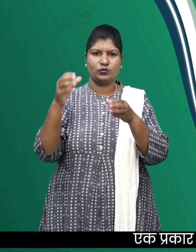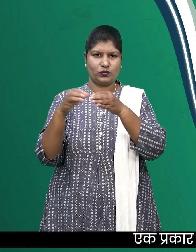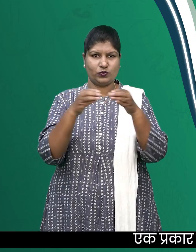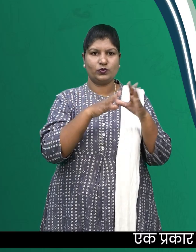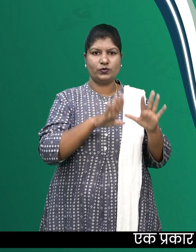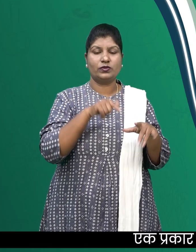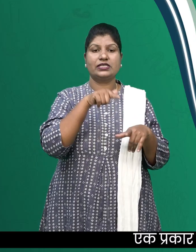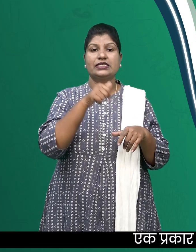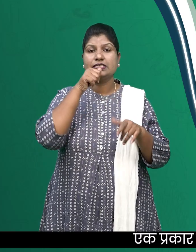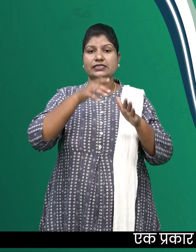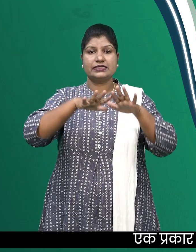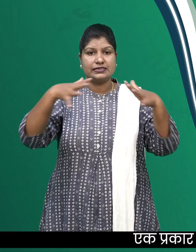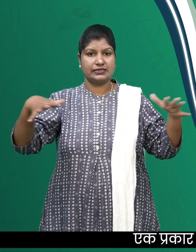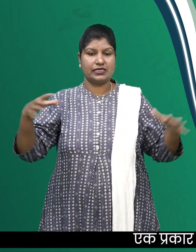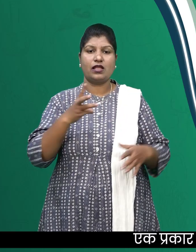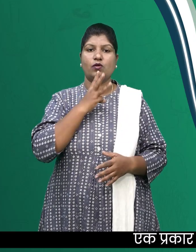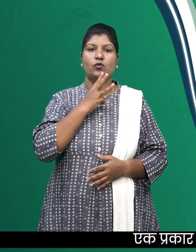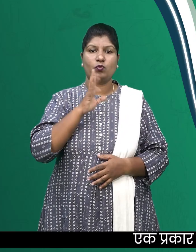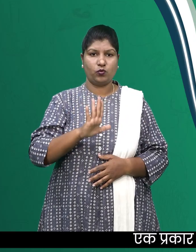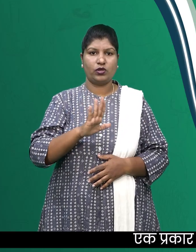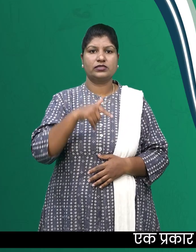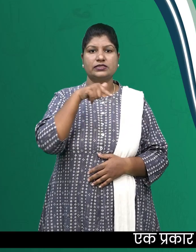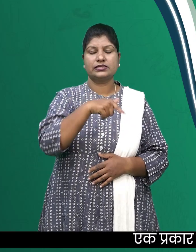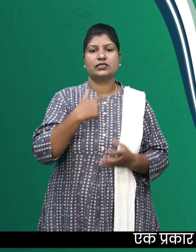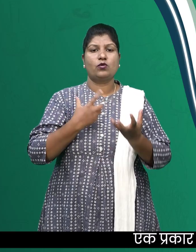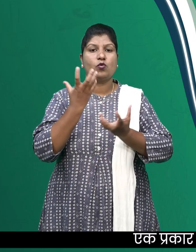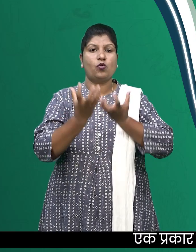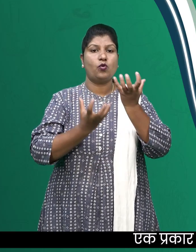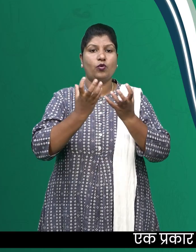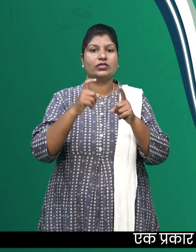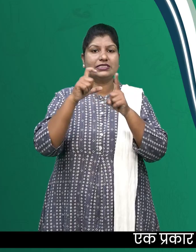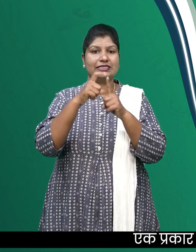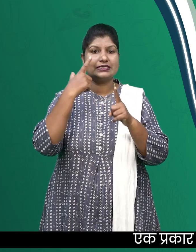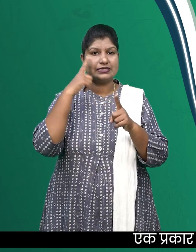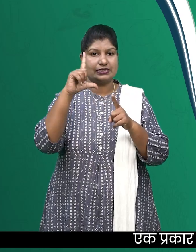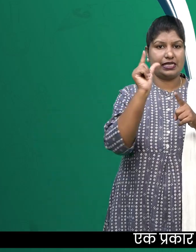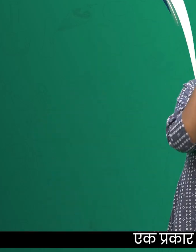एक प्रकार के गर्म पतला रूप इसमें बदल गया।